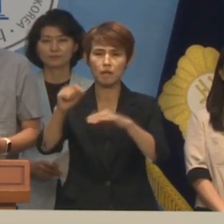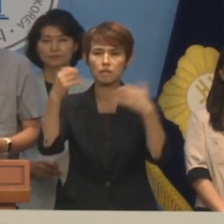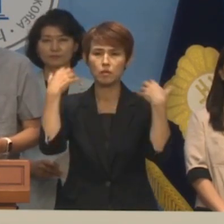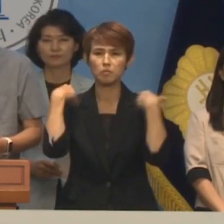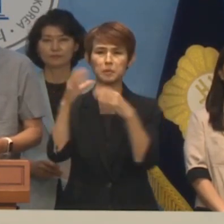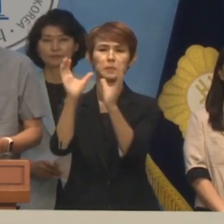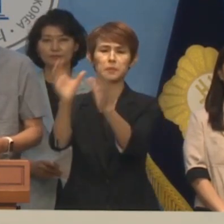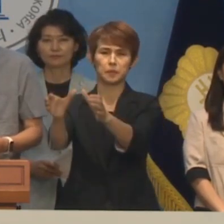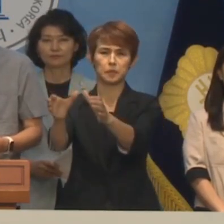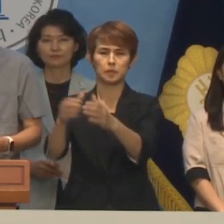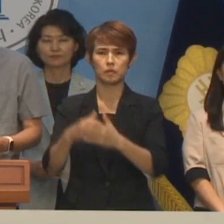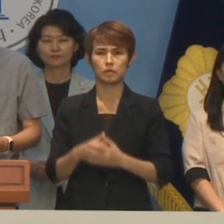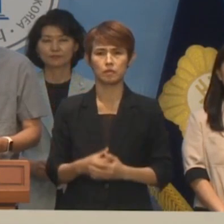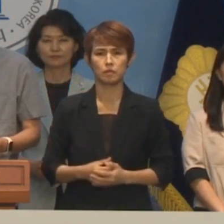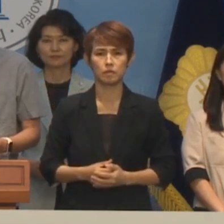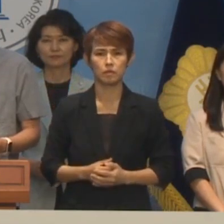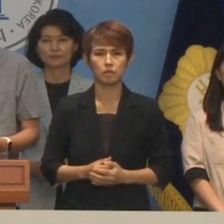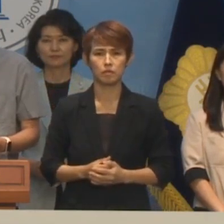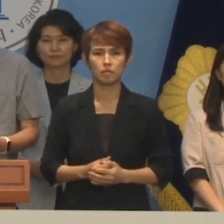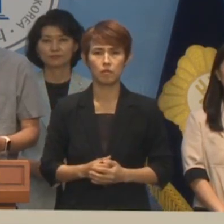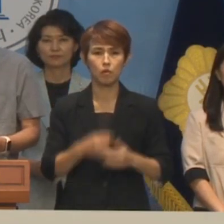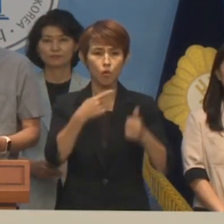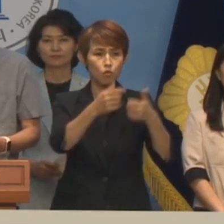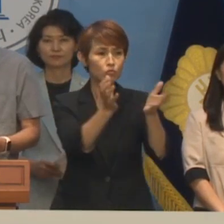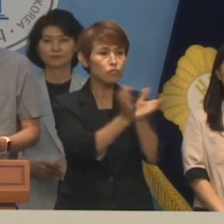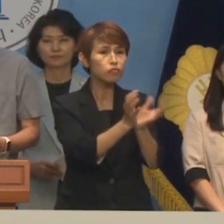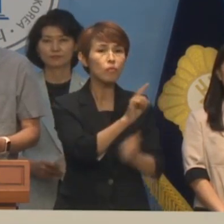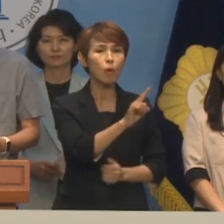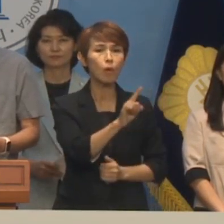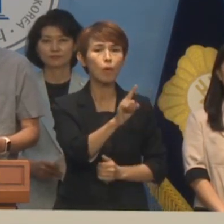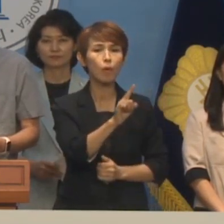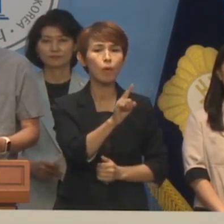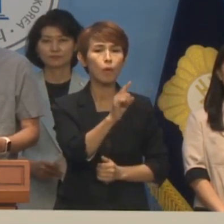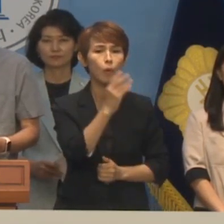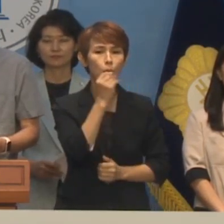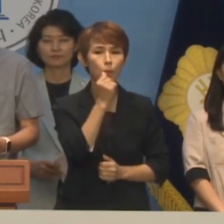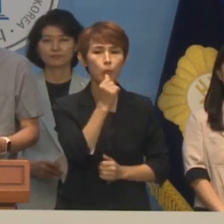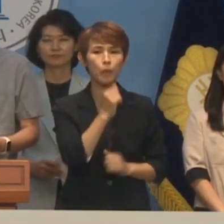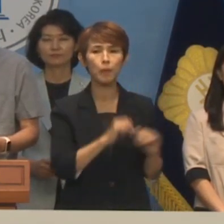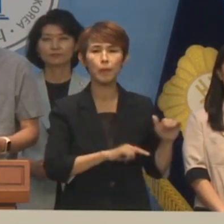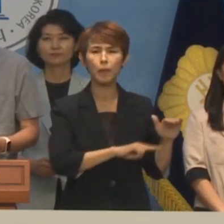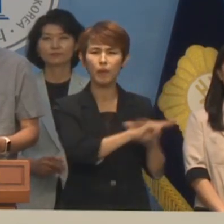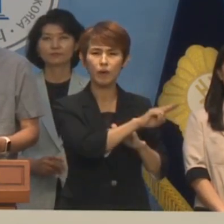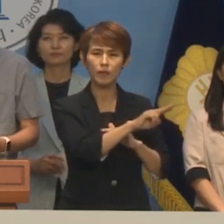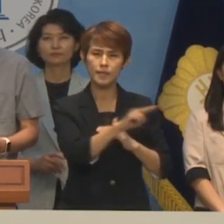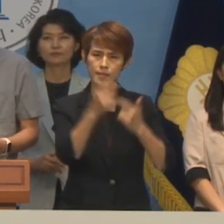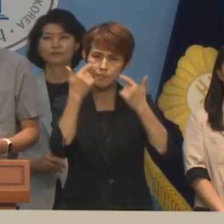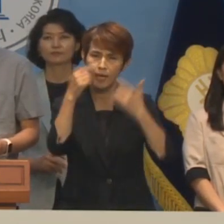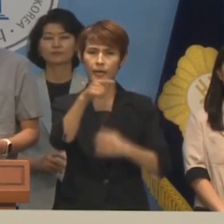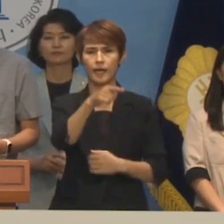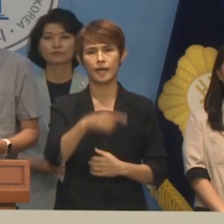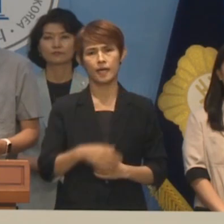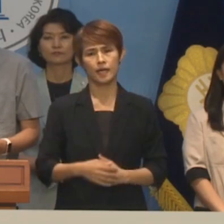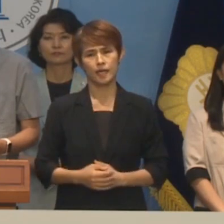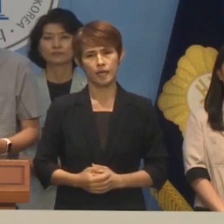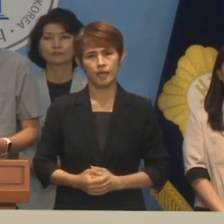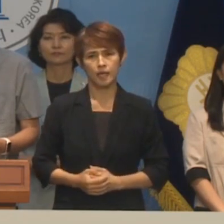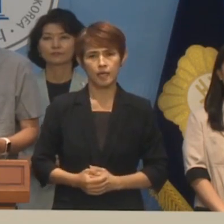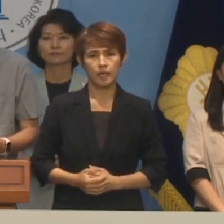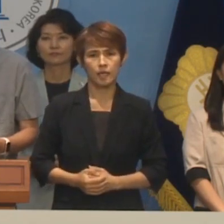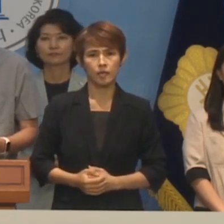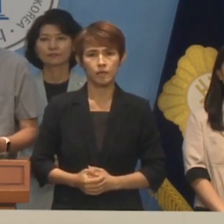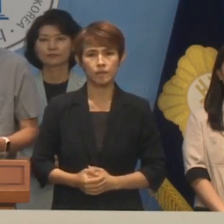지방자치단체에 떠넘기고 주무부처인 교육부는 슬쩍 빠져나가겠다는 것이 아닐까 의심하게